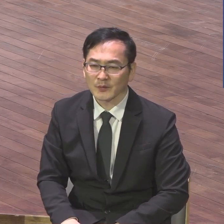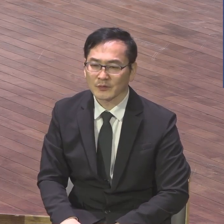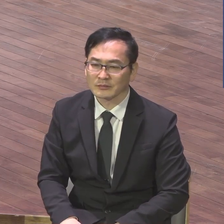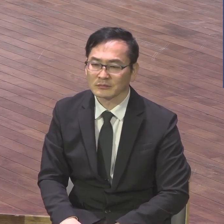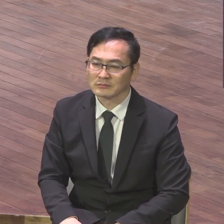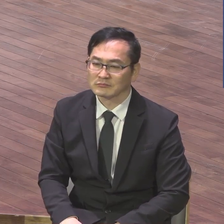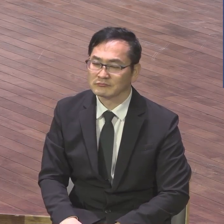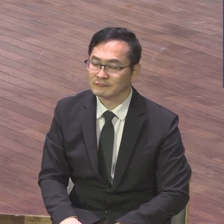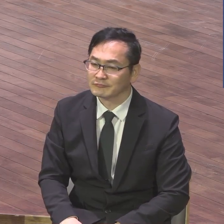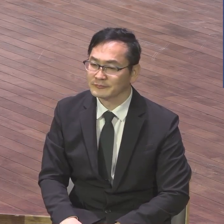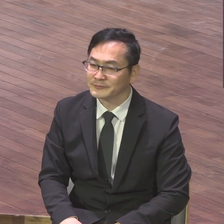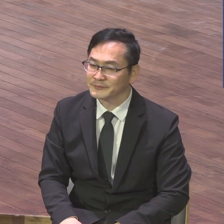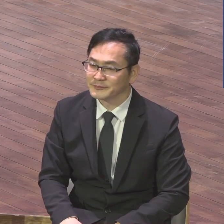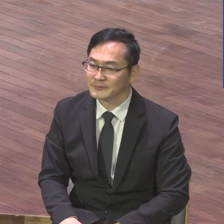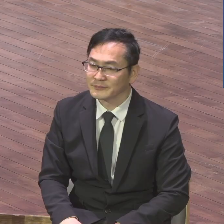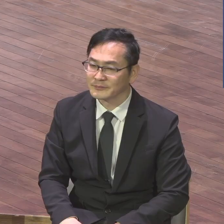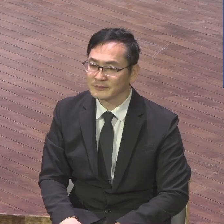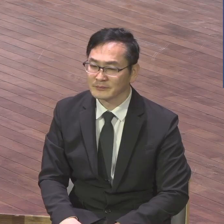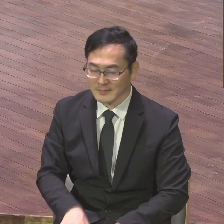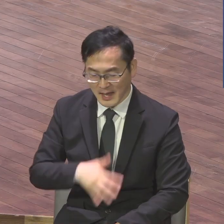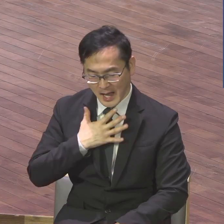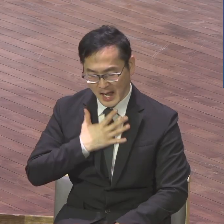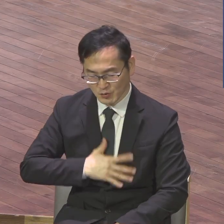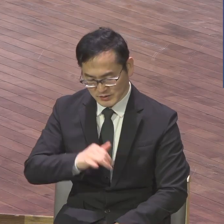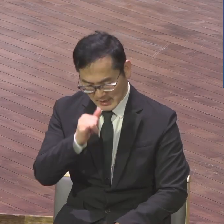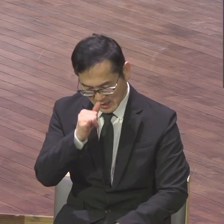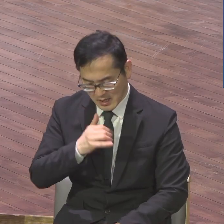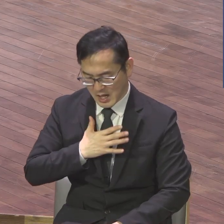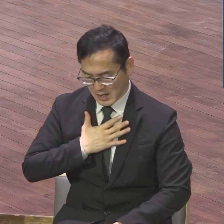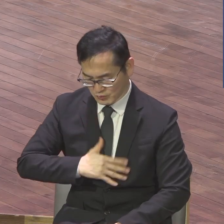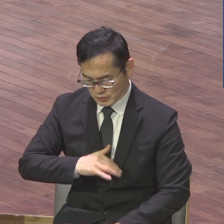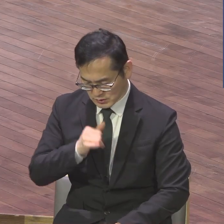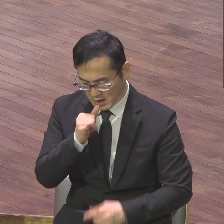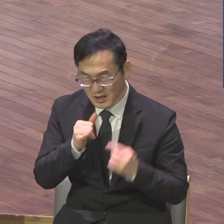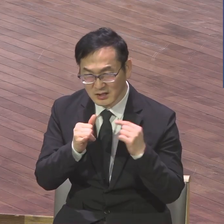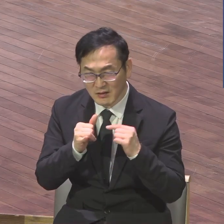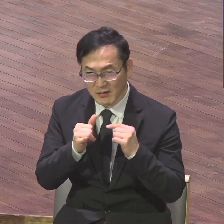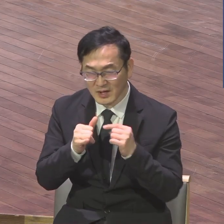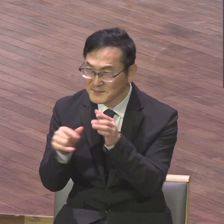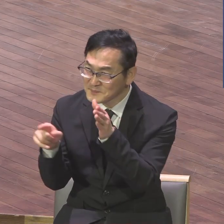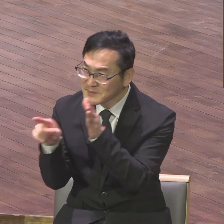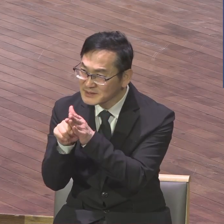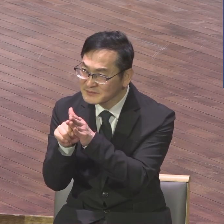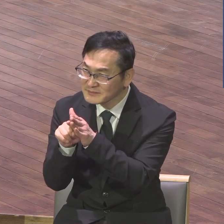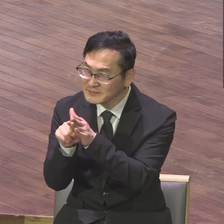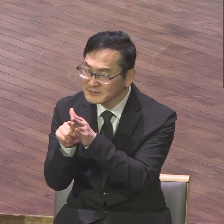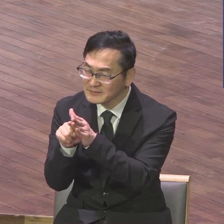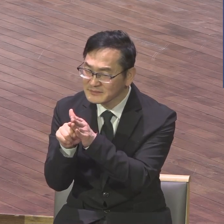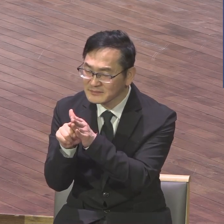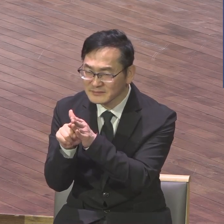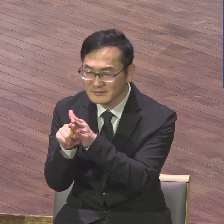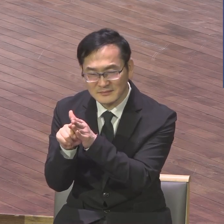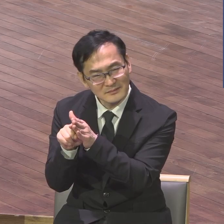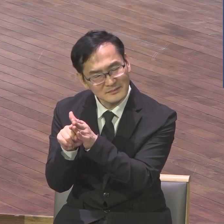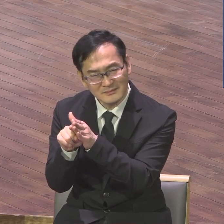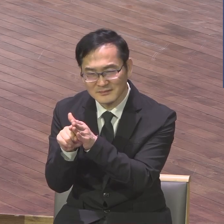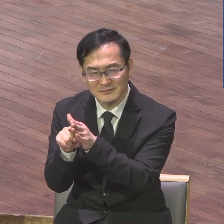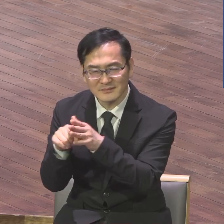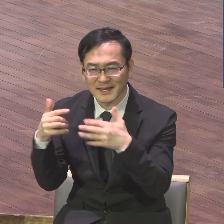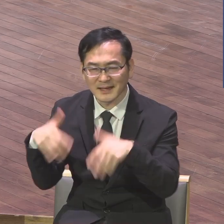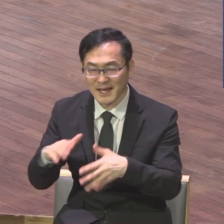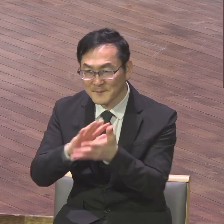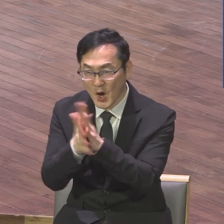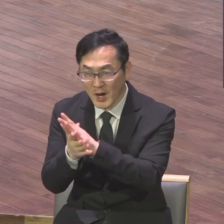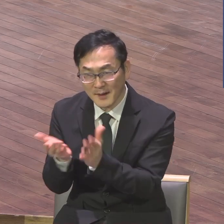아나이다. 사실 아나이다 이 수준으로는 변화와 성장이 일어나지